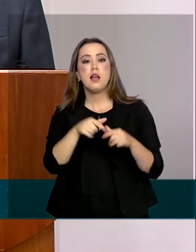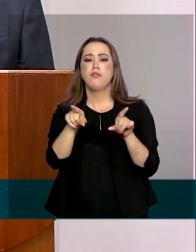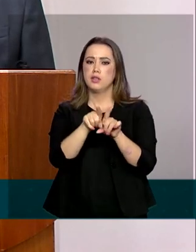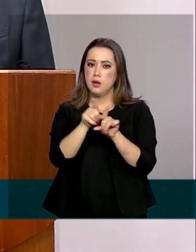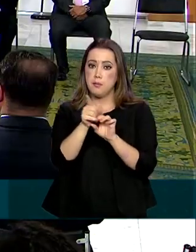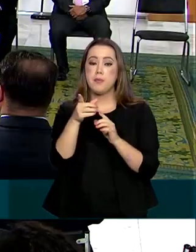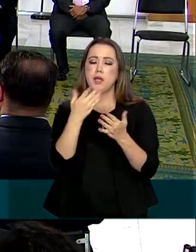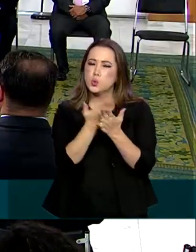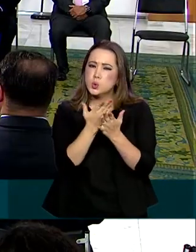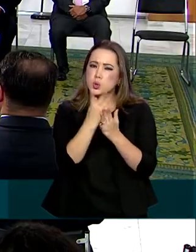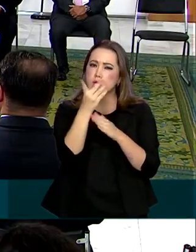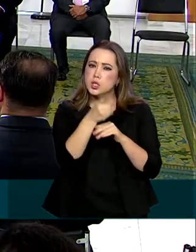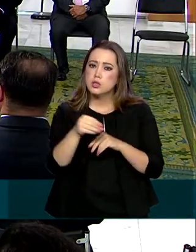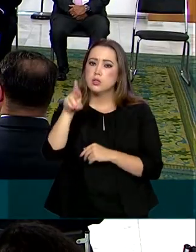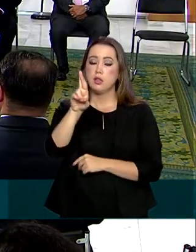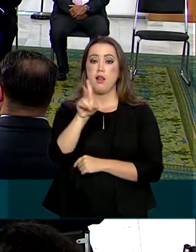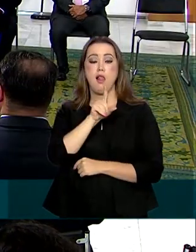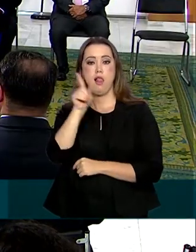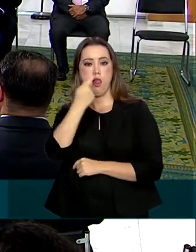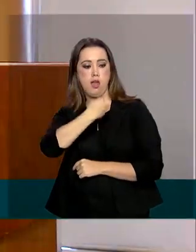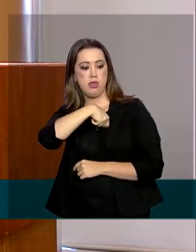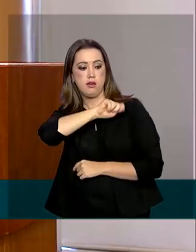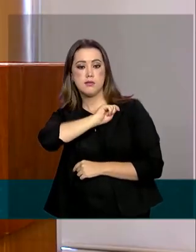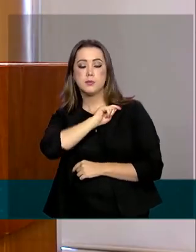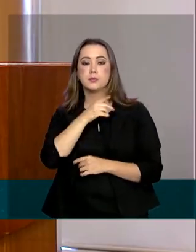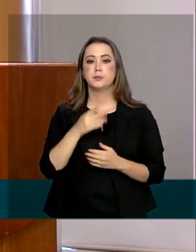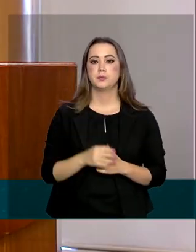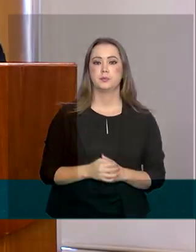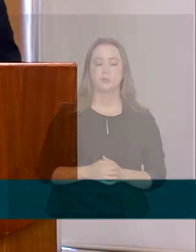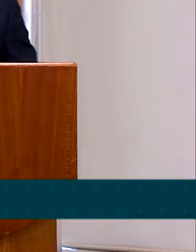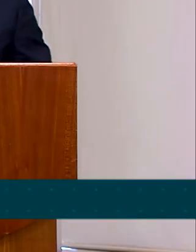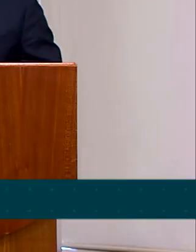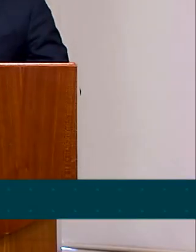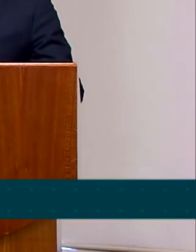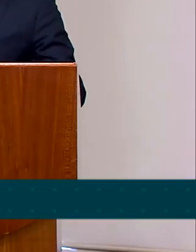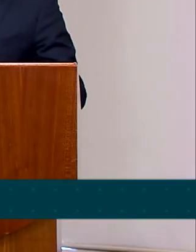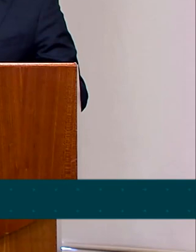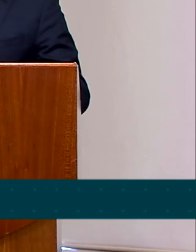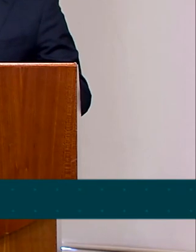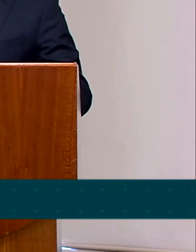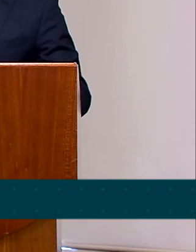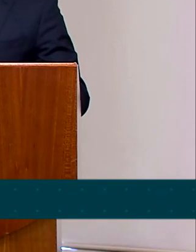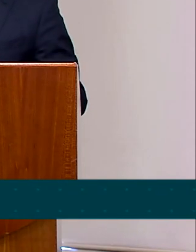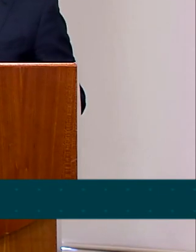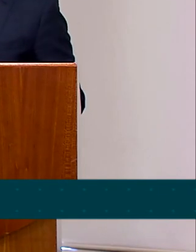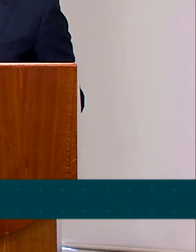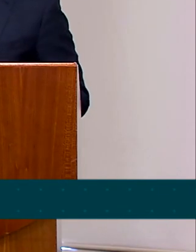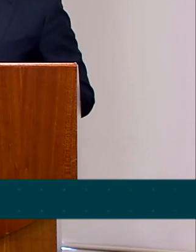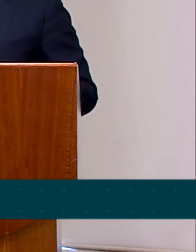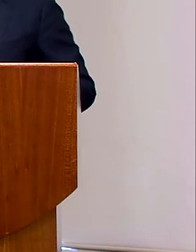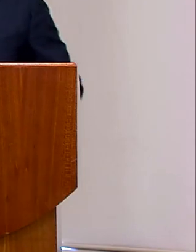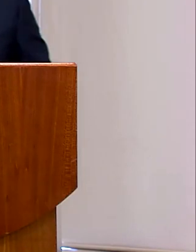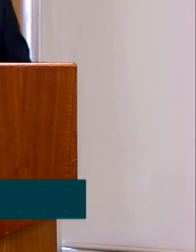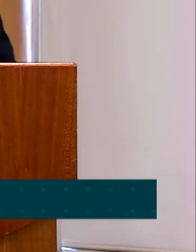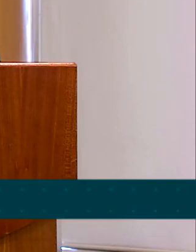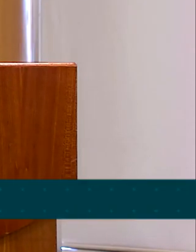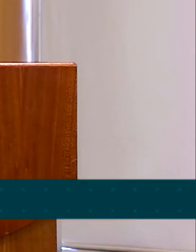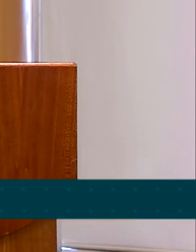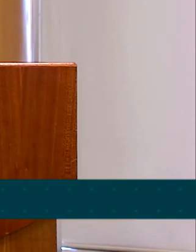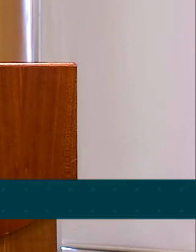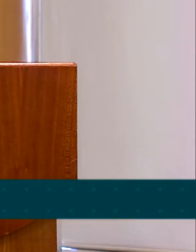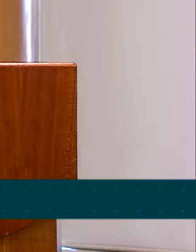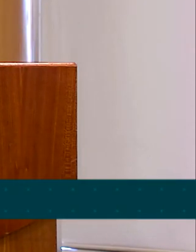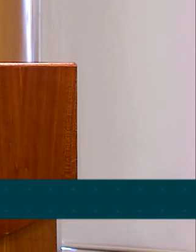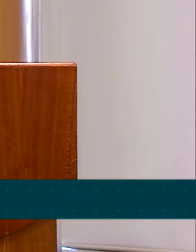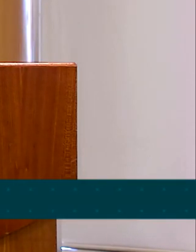tese de doutorado em Salamanca, na Espanha. O maior programa de doutorado da Universidade de Salamanca. Apenas um em